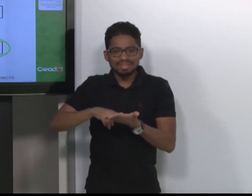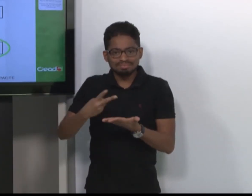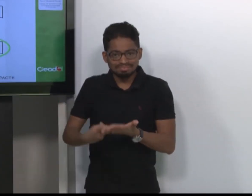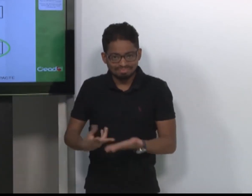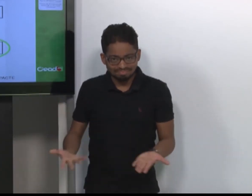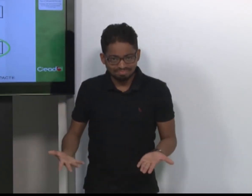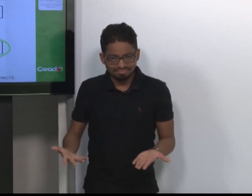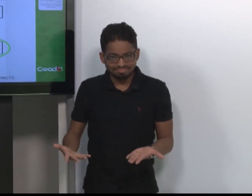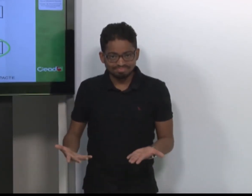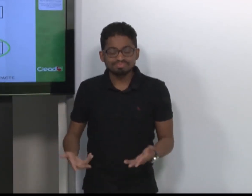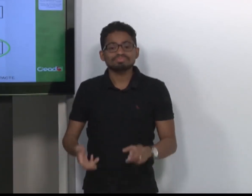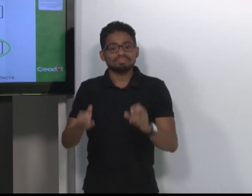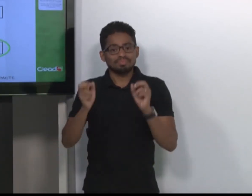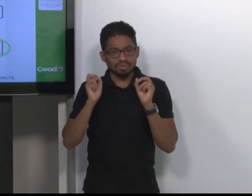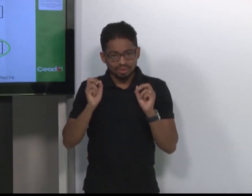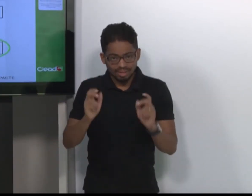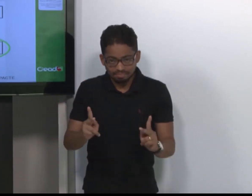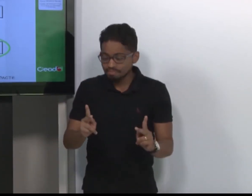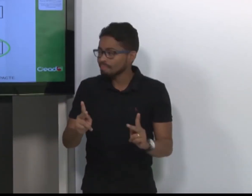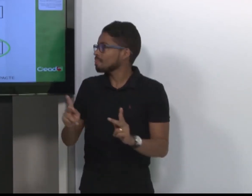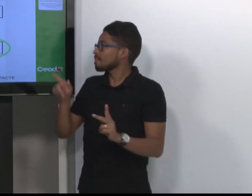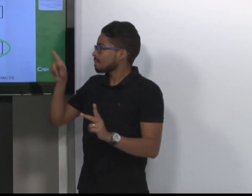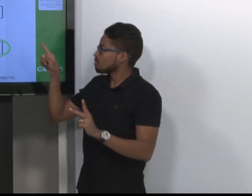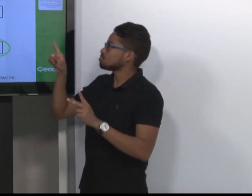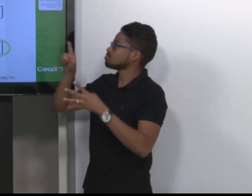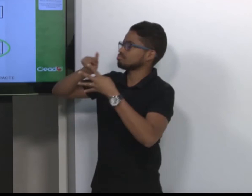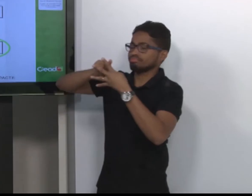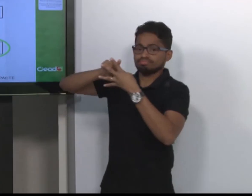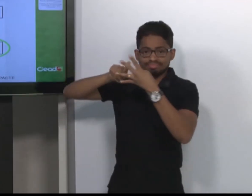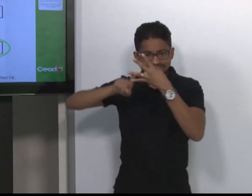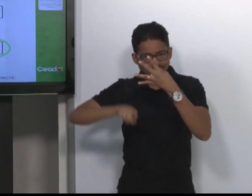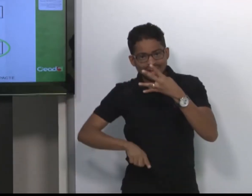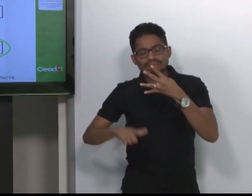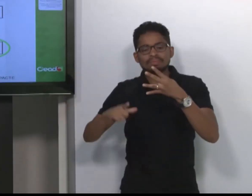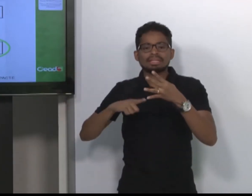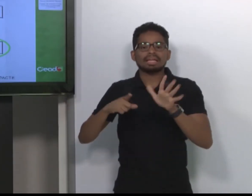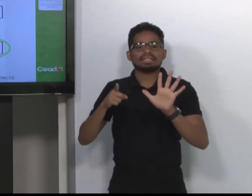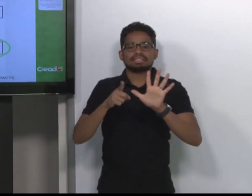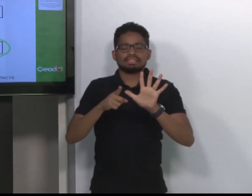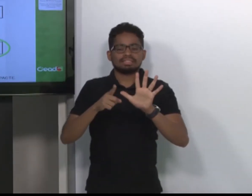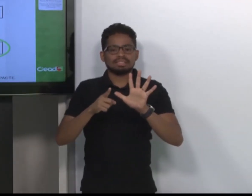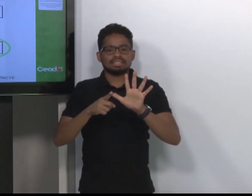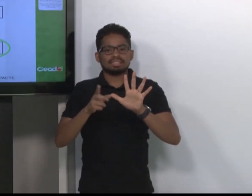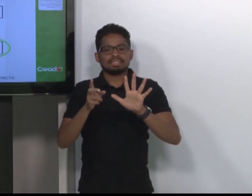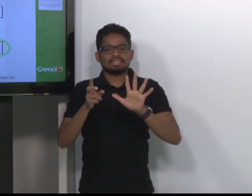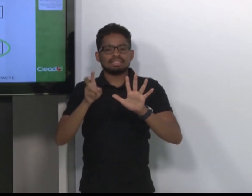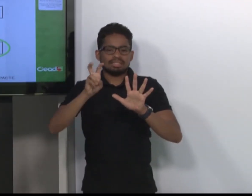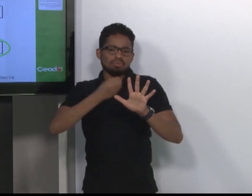ok? Então, aqui eu tenho 4 itens. Agora, apresentarei o